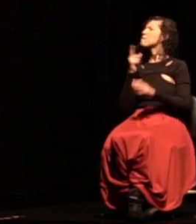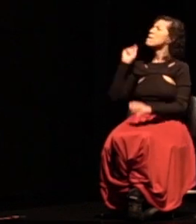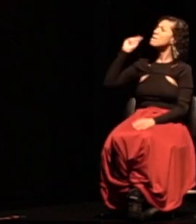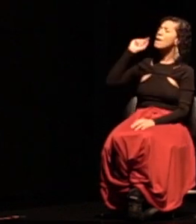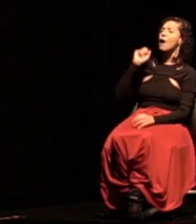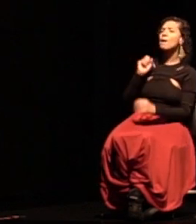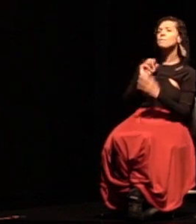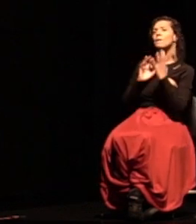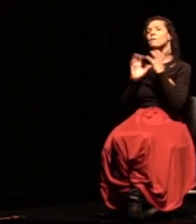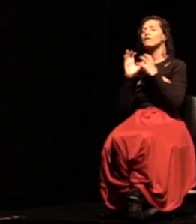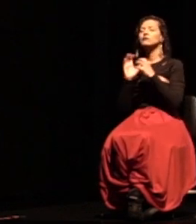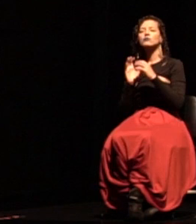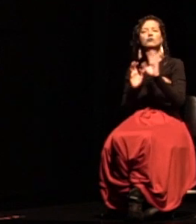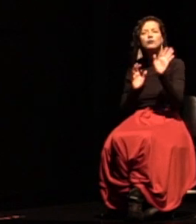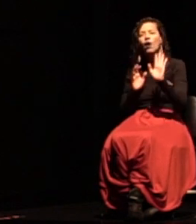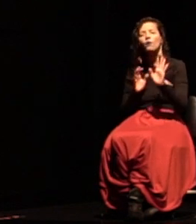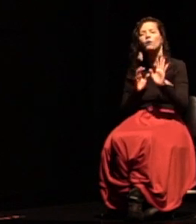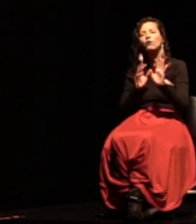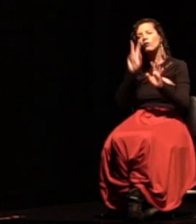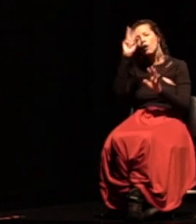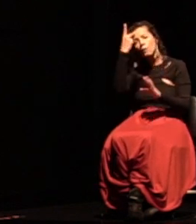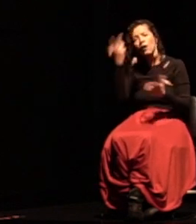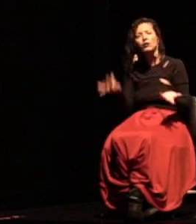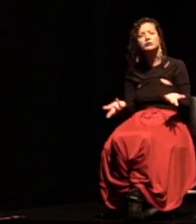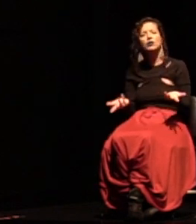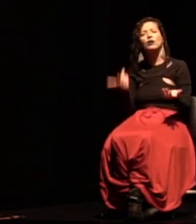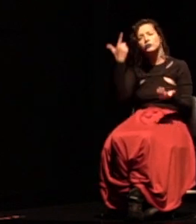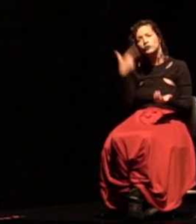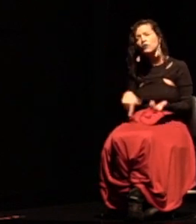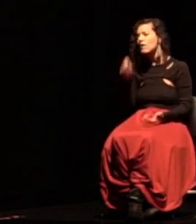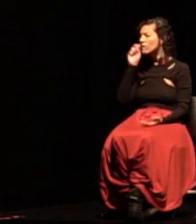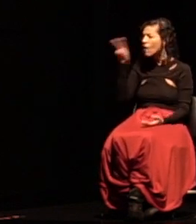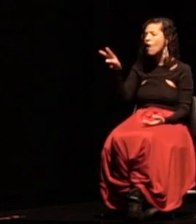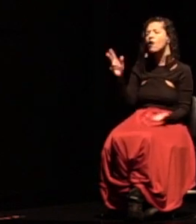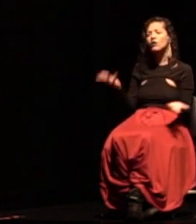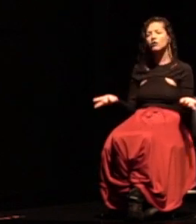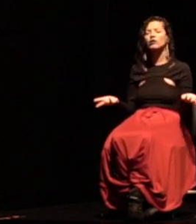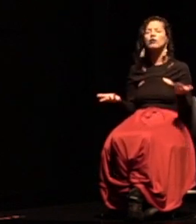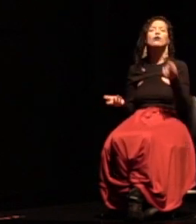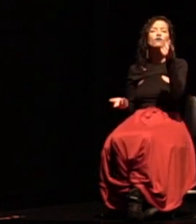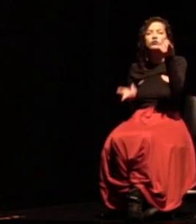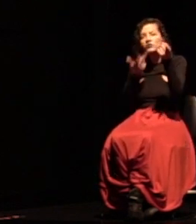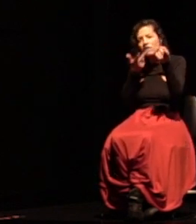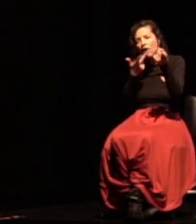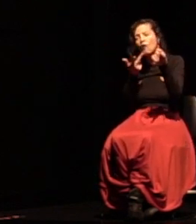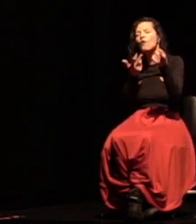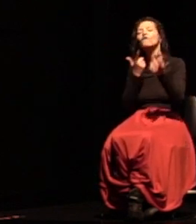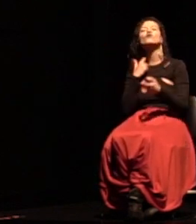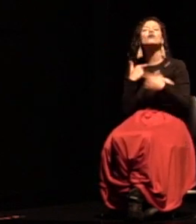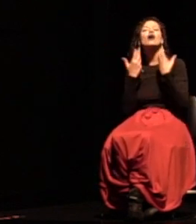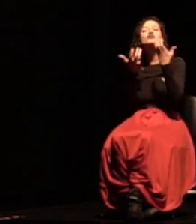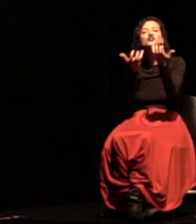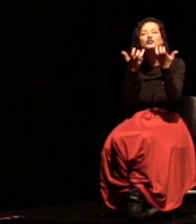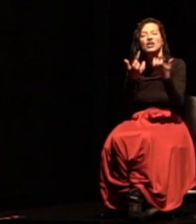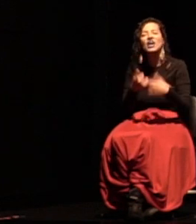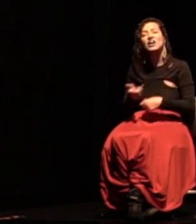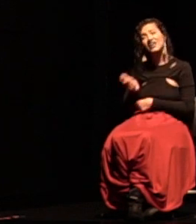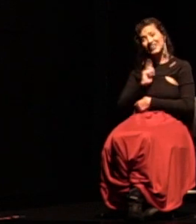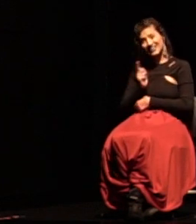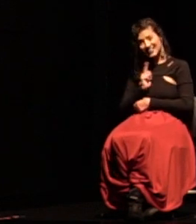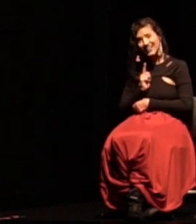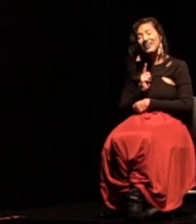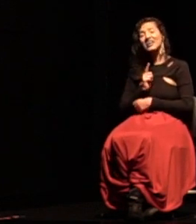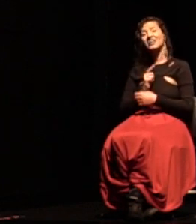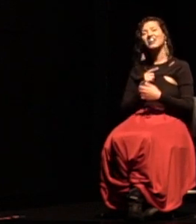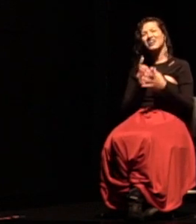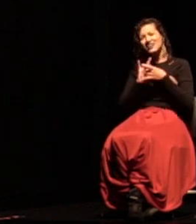Não, repensa. Olha direito se é isso. Pelo que você diz que quer, ainda tem um gap aqui para esse